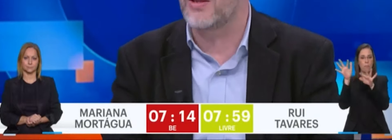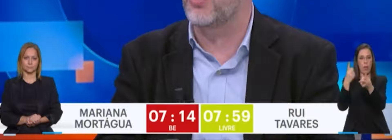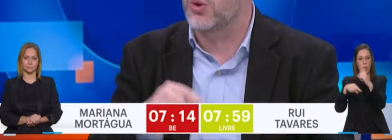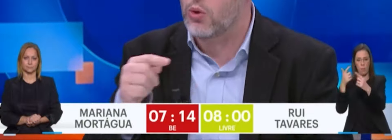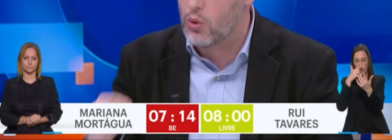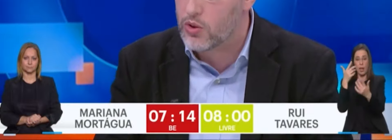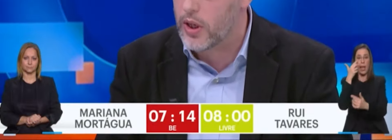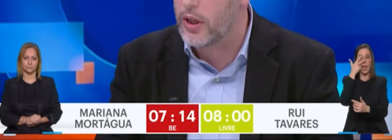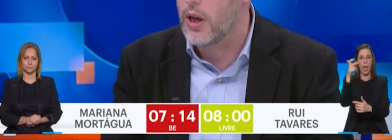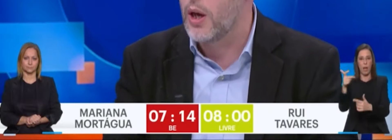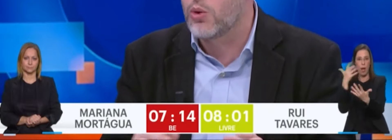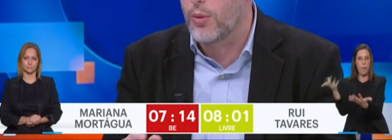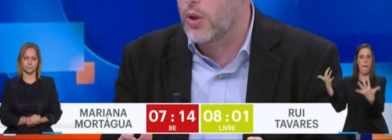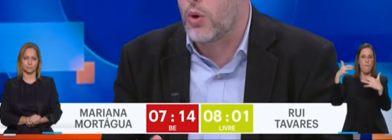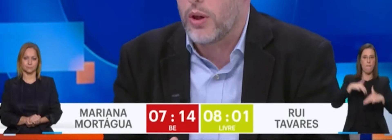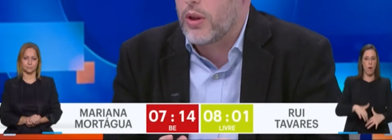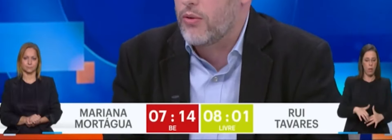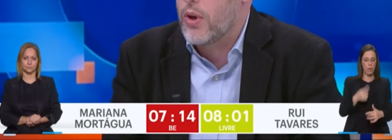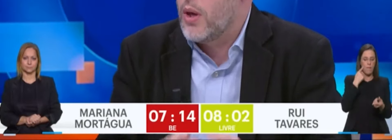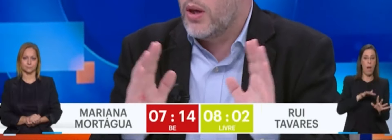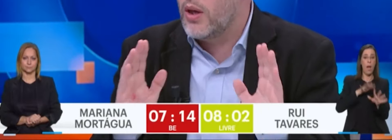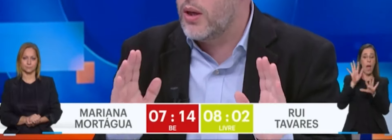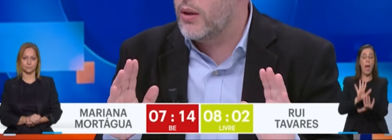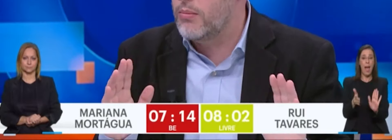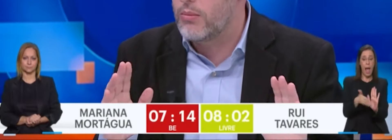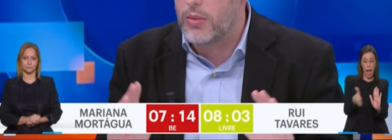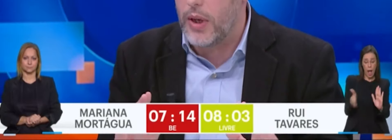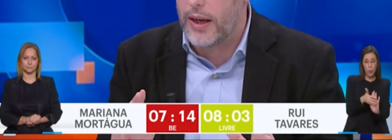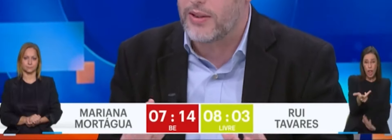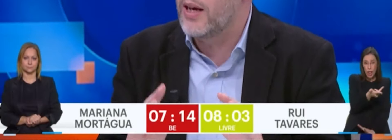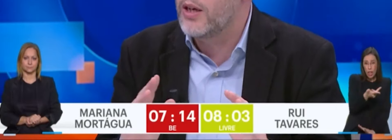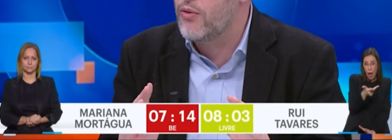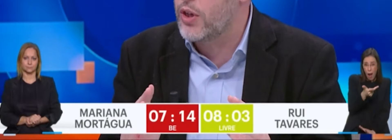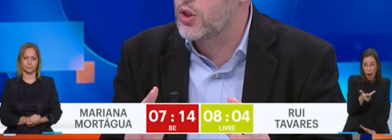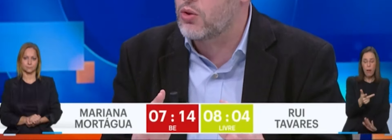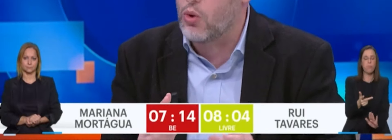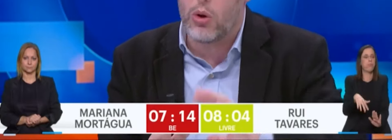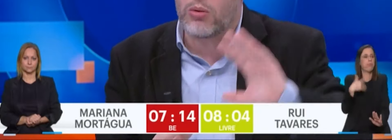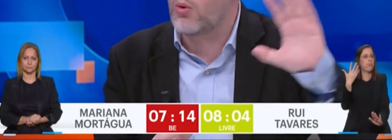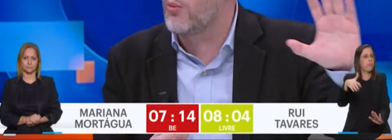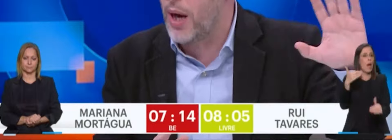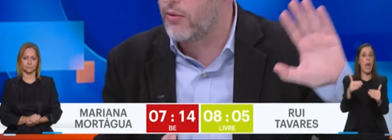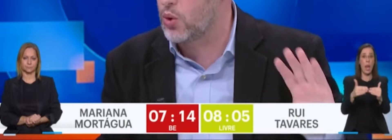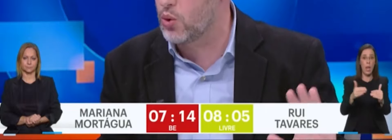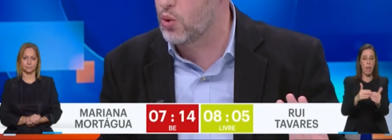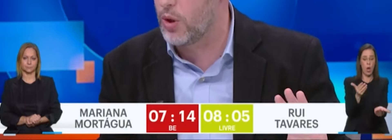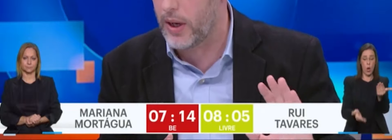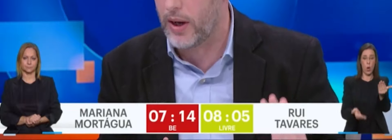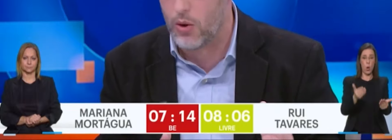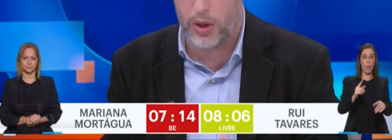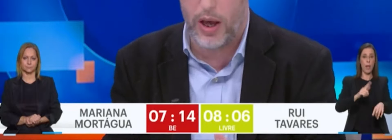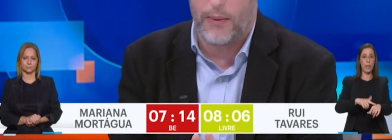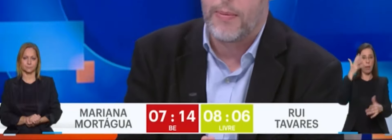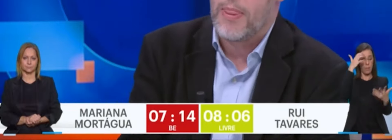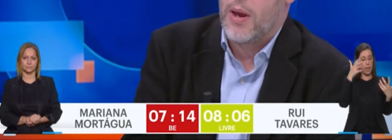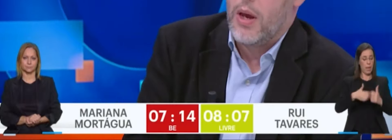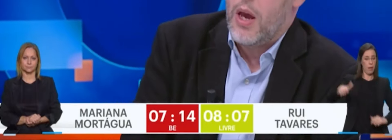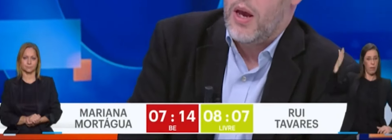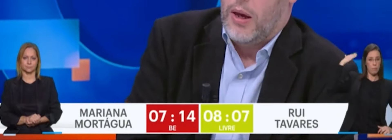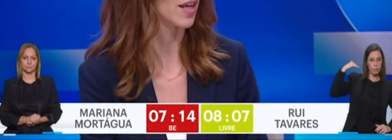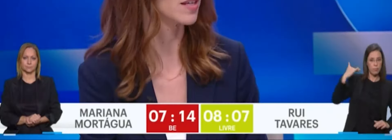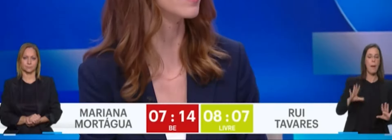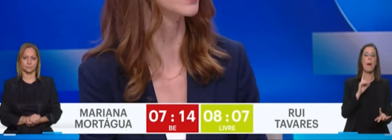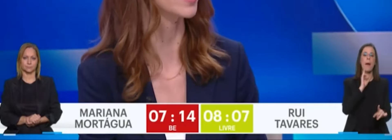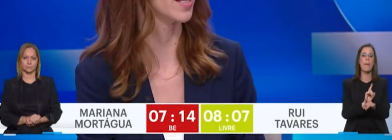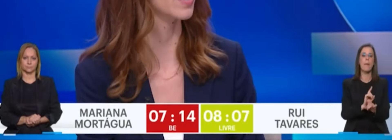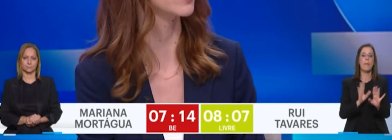aposentada e que depois voltou a sair no tempo da troika teve a quer dizer a níveis que só comparáveis com os do tempo da guerra que ainda se mantém